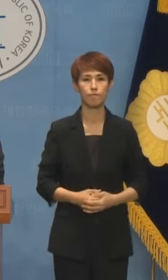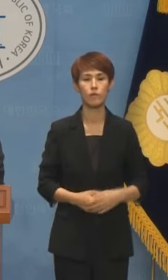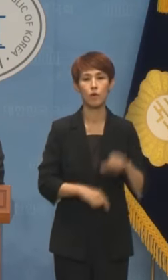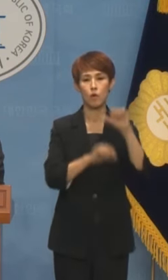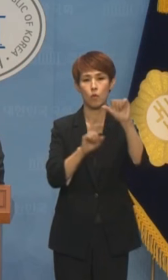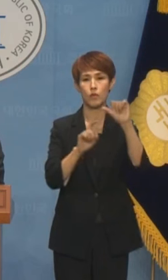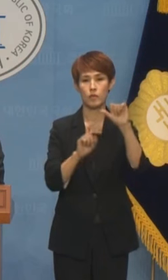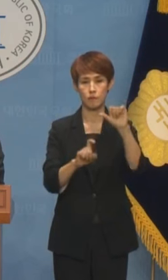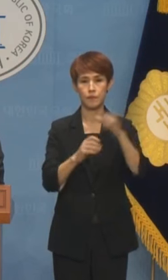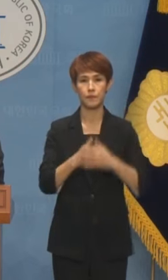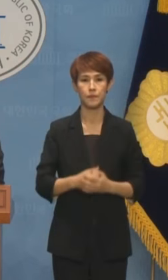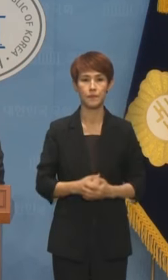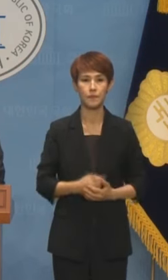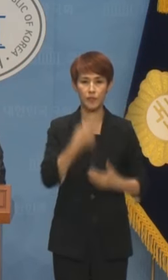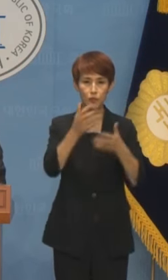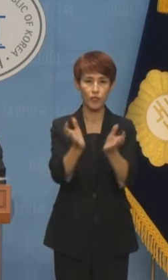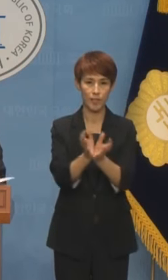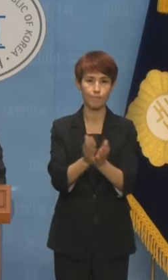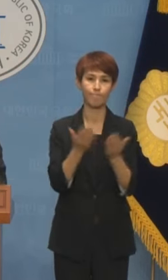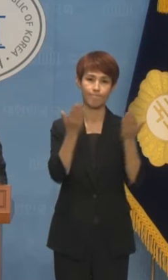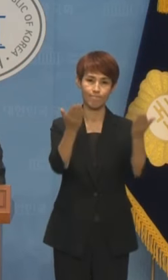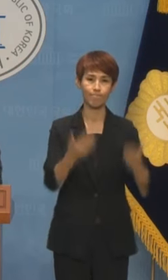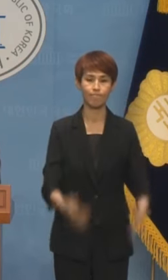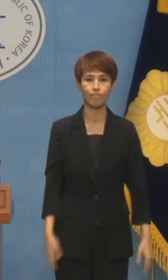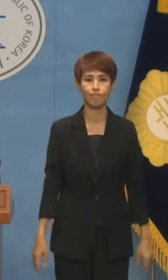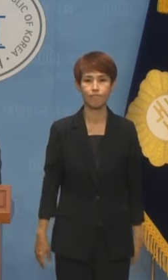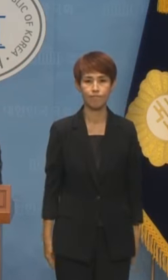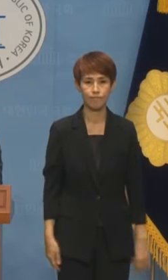5월 10일 더불어민주당 홍보국.